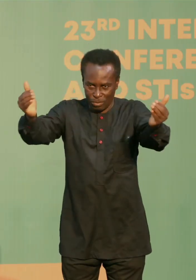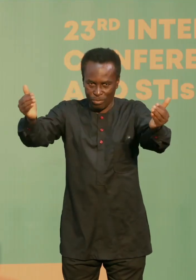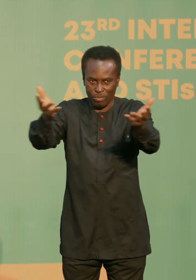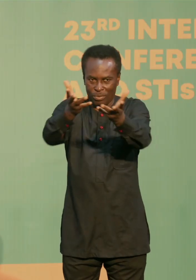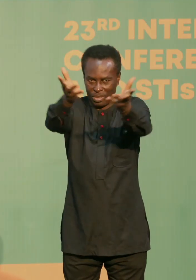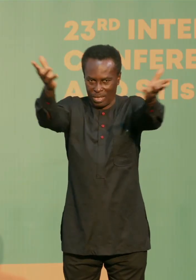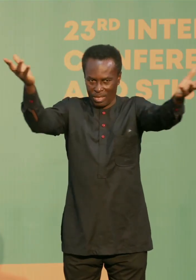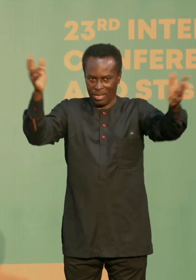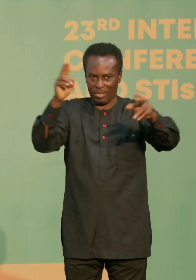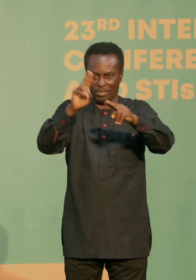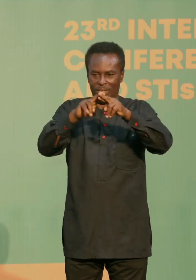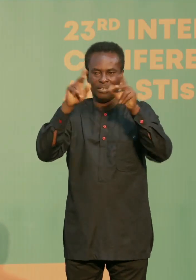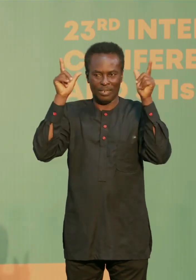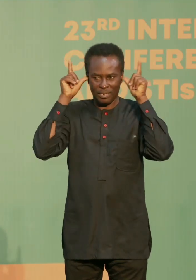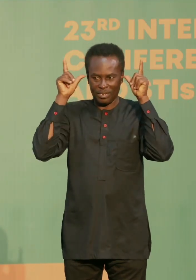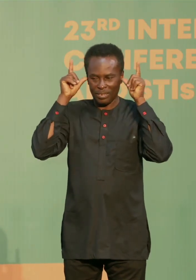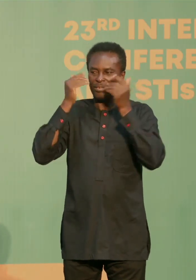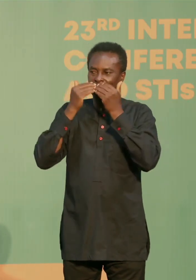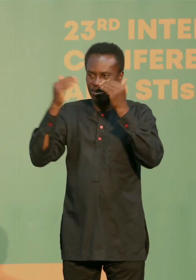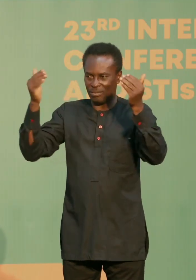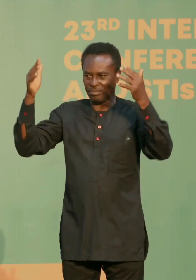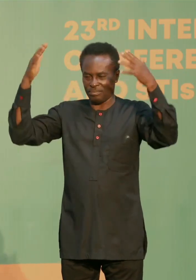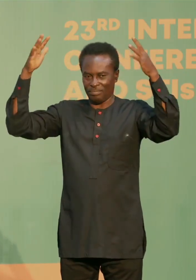who attended this session. Thank you.